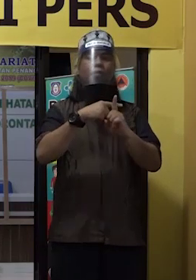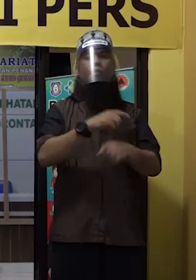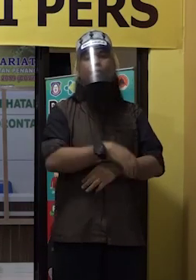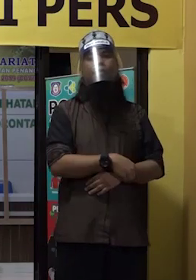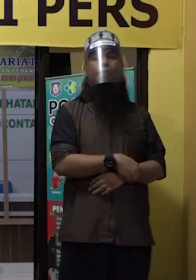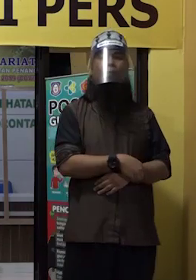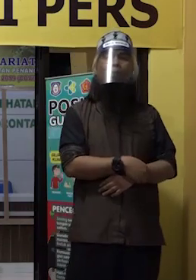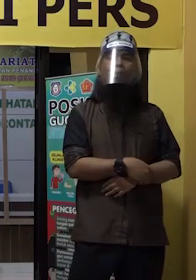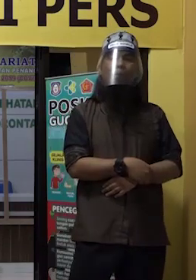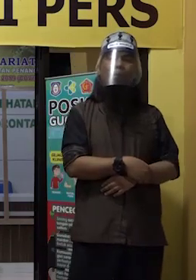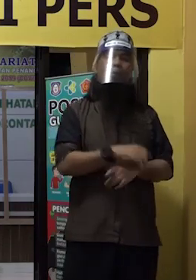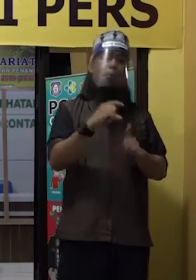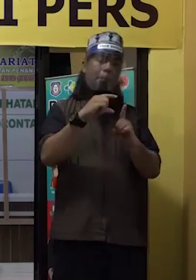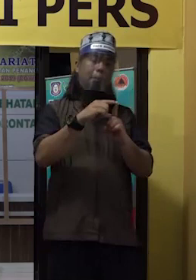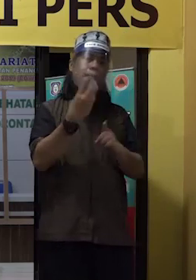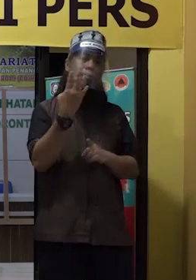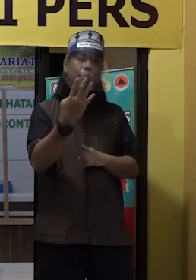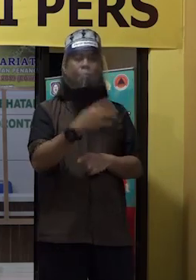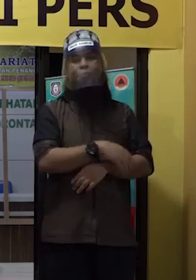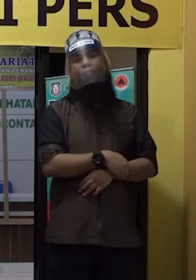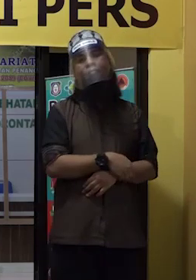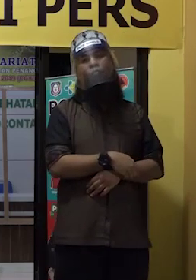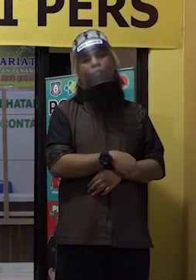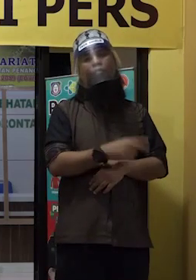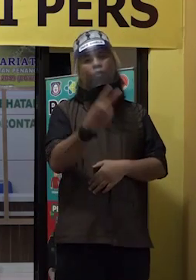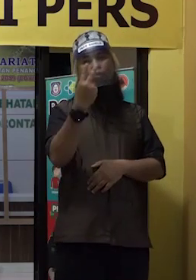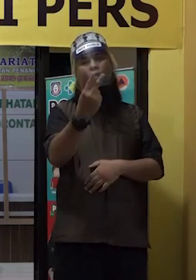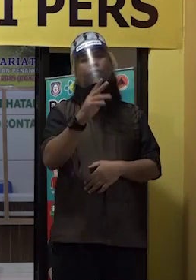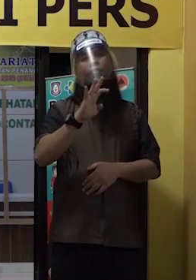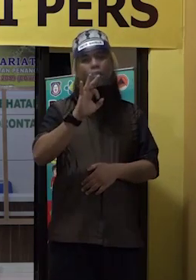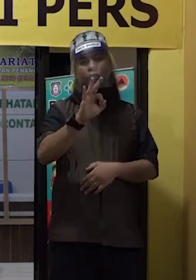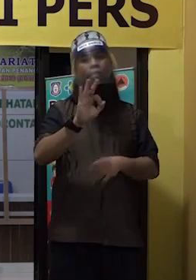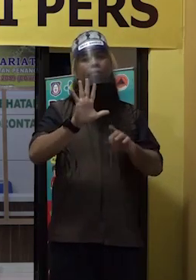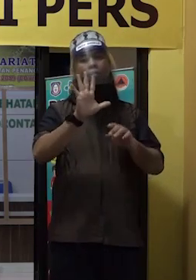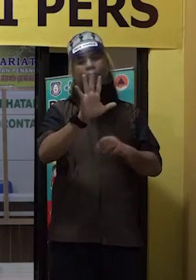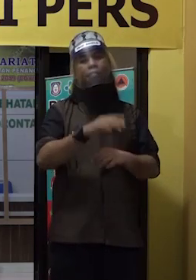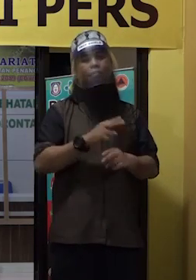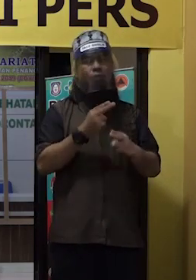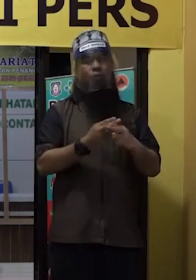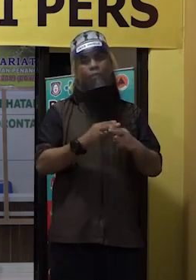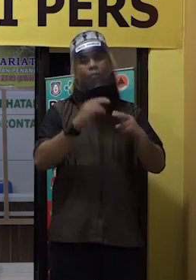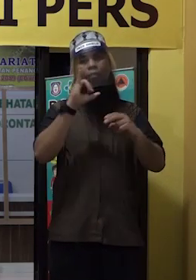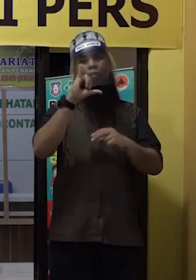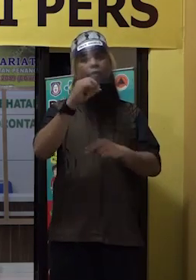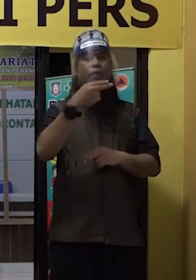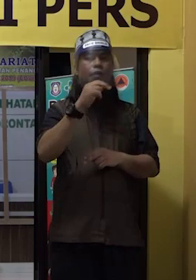Pasien keempat yang terkonfirmasi malam ini adalah pasien 235, nama